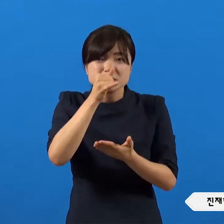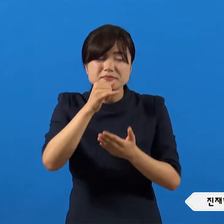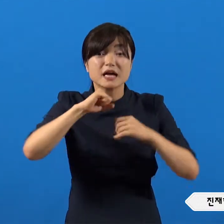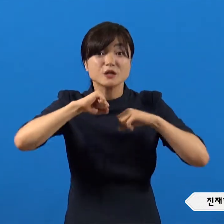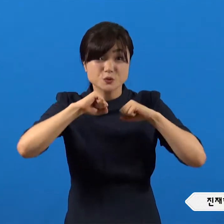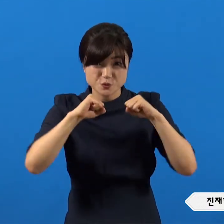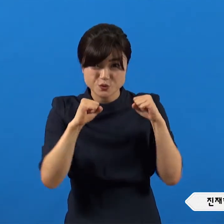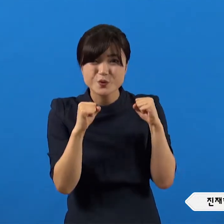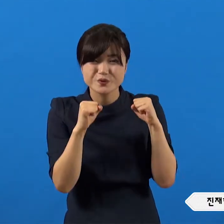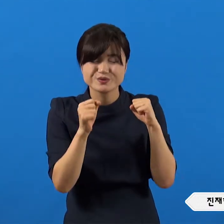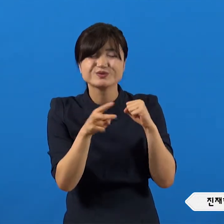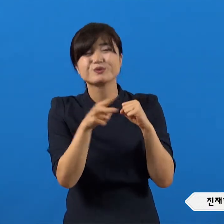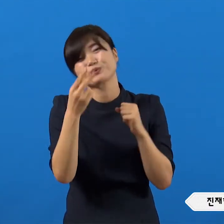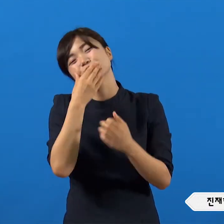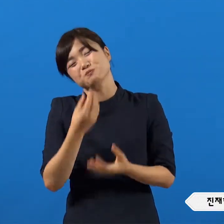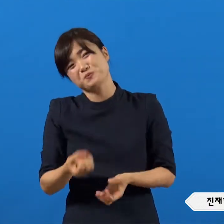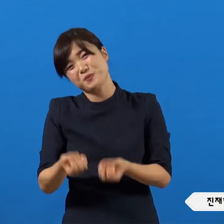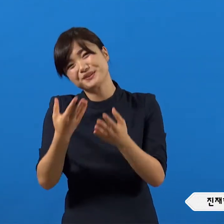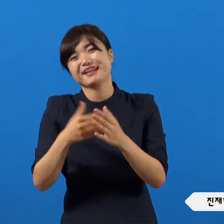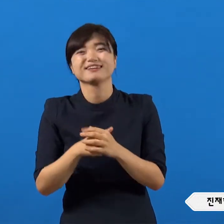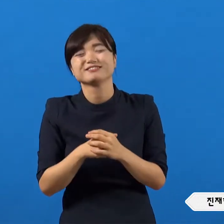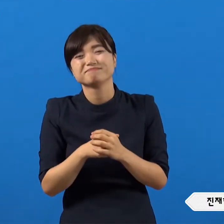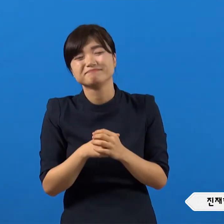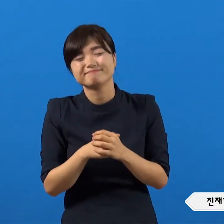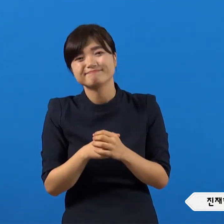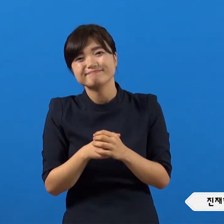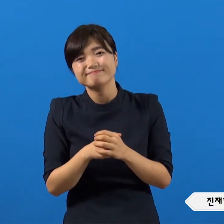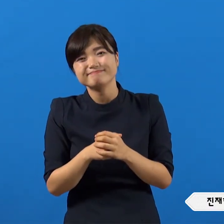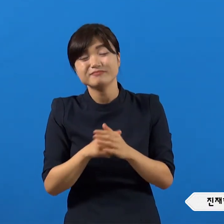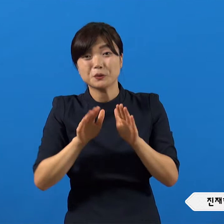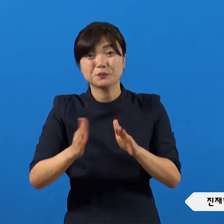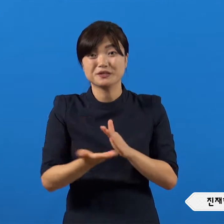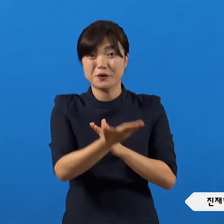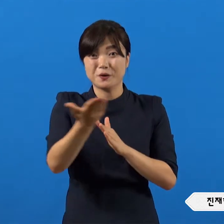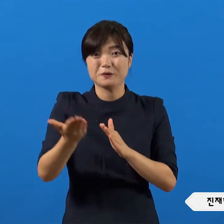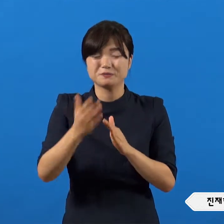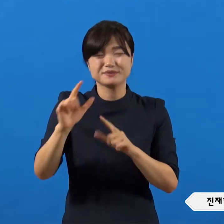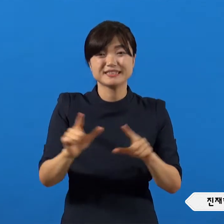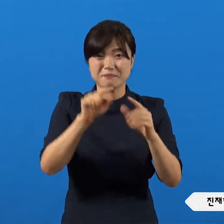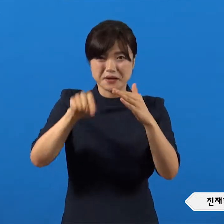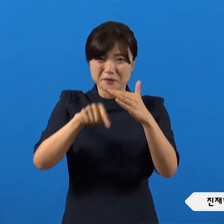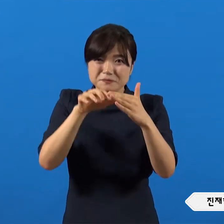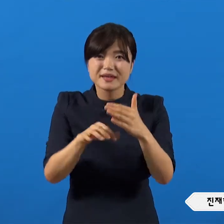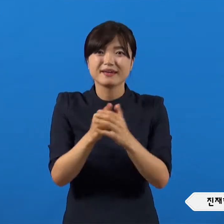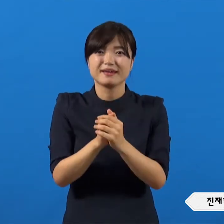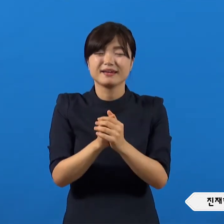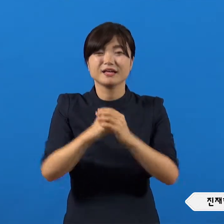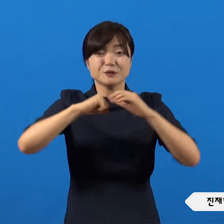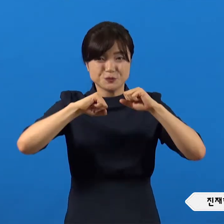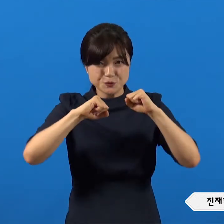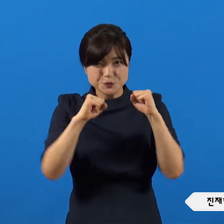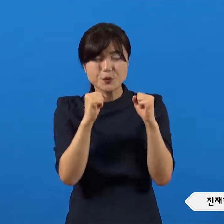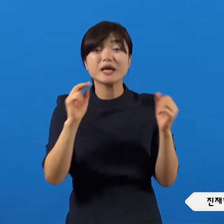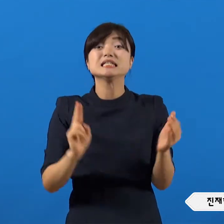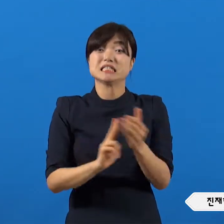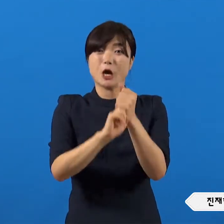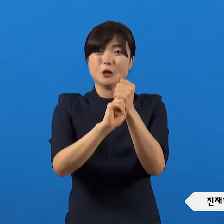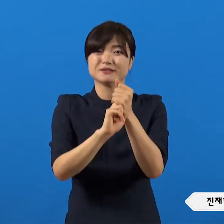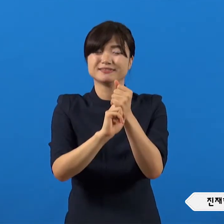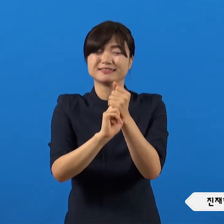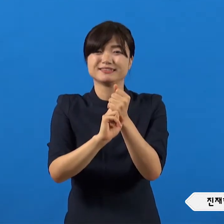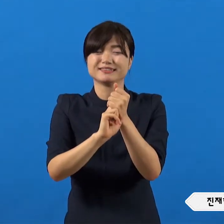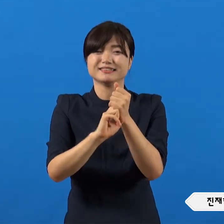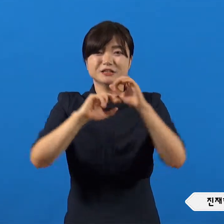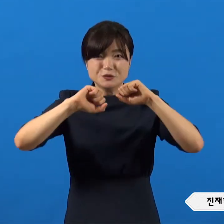순종은 축복입니다. 오늘 여러분과 제 삶 가운데 순종의 기적,